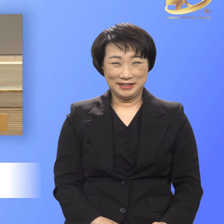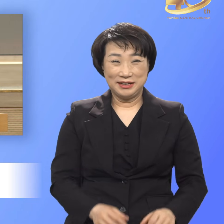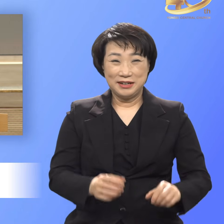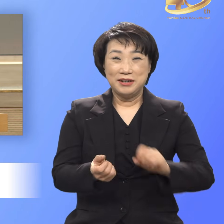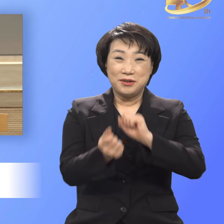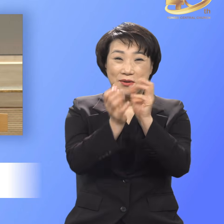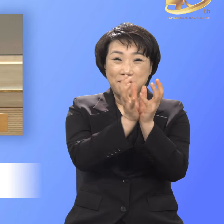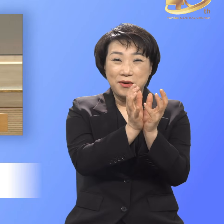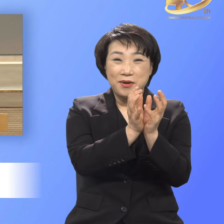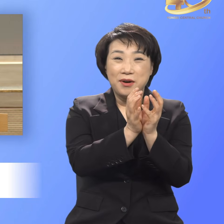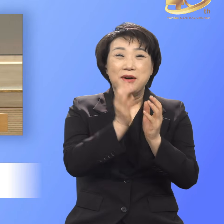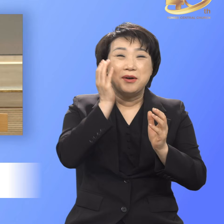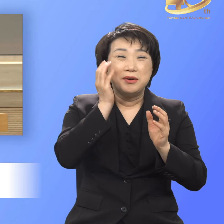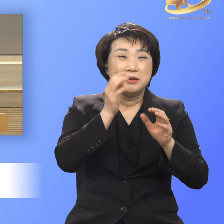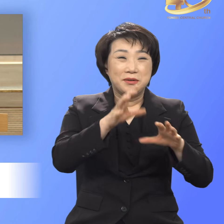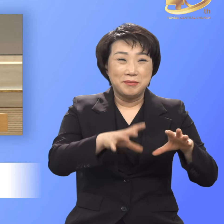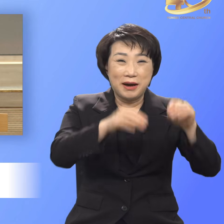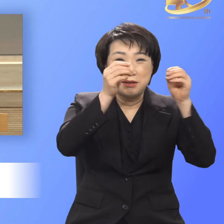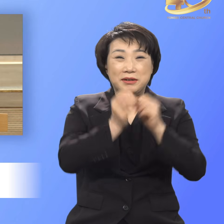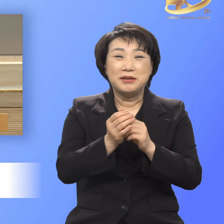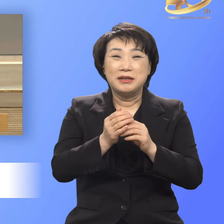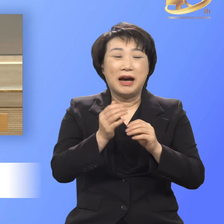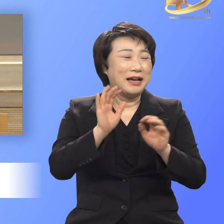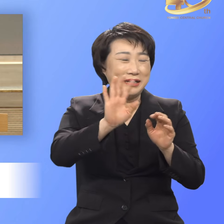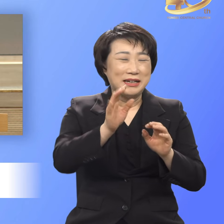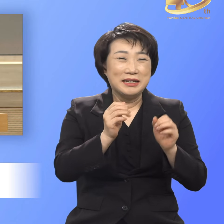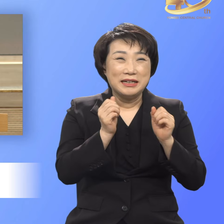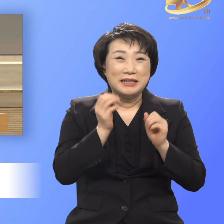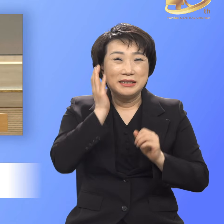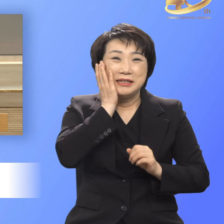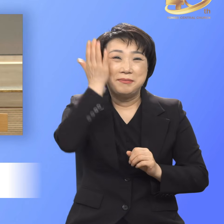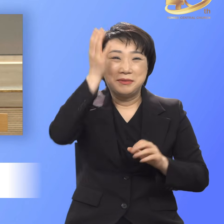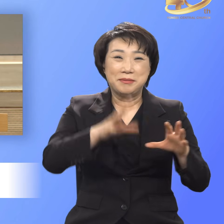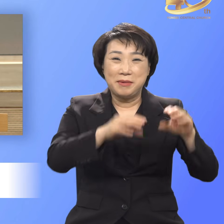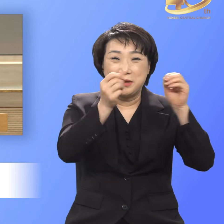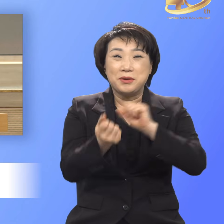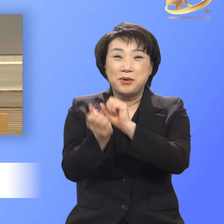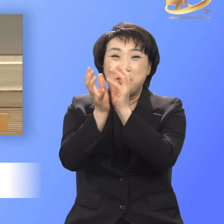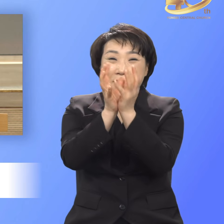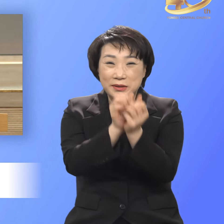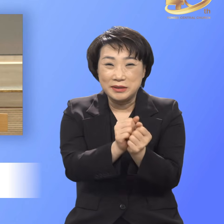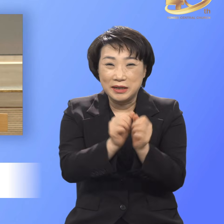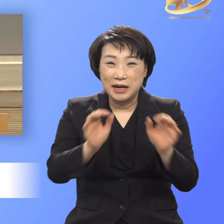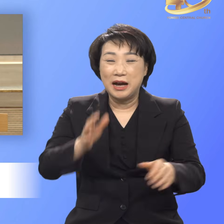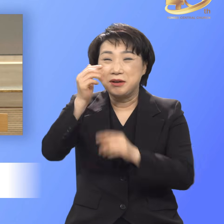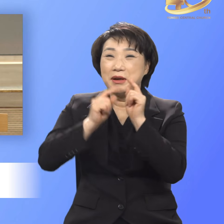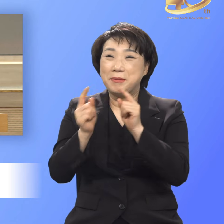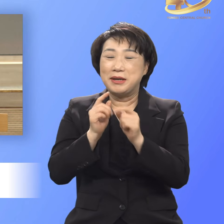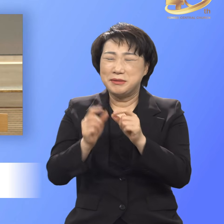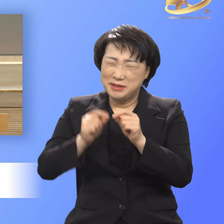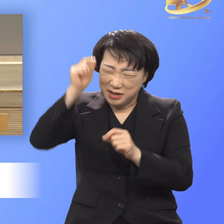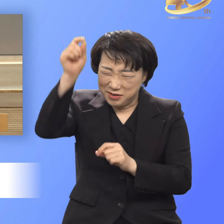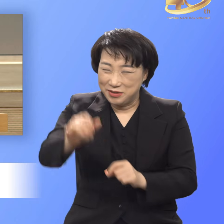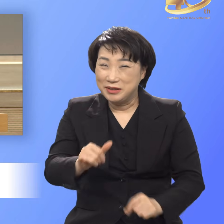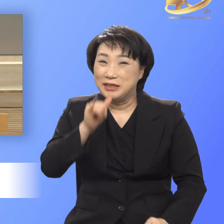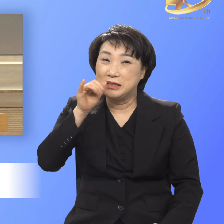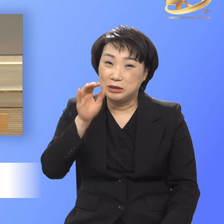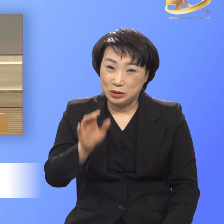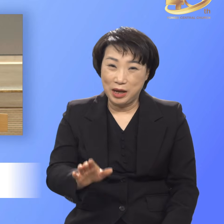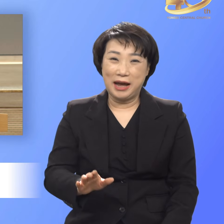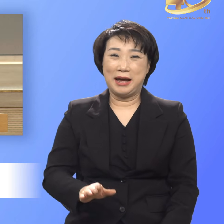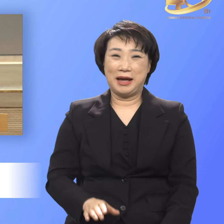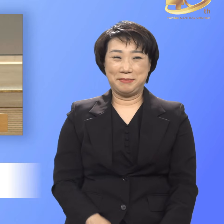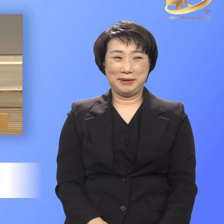꽃은 마르고 잎은 마르고 꽃은 시들되 하나님 말씀은